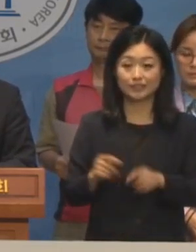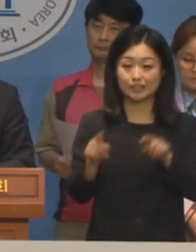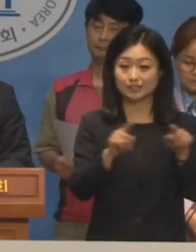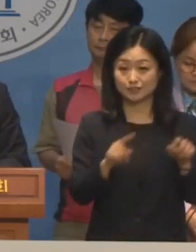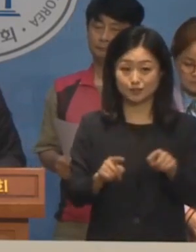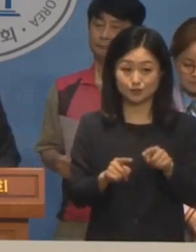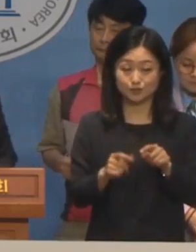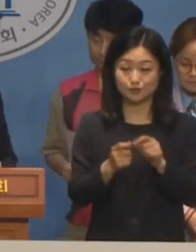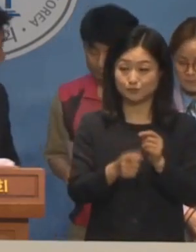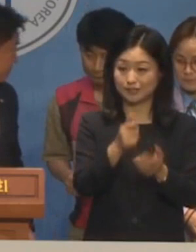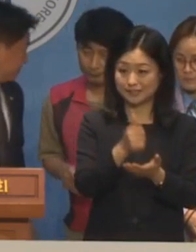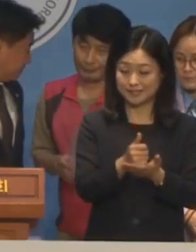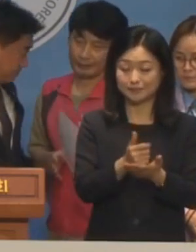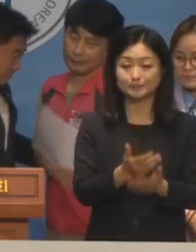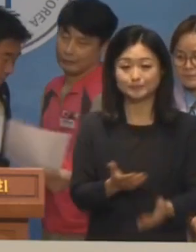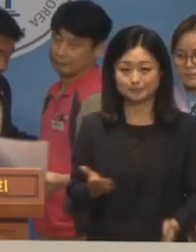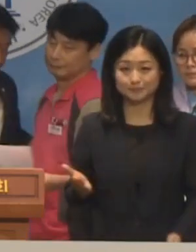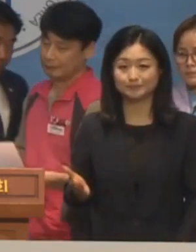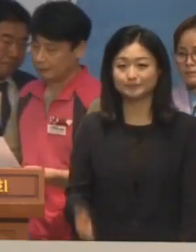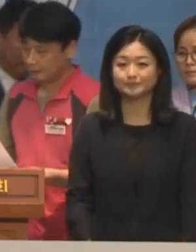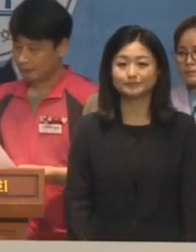분과장님 모시겠습니다.